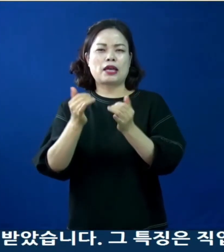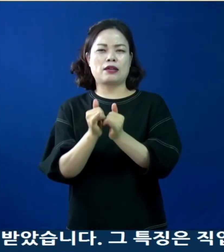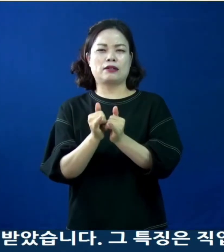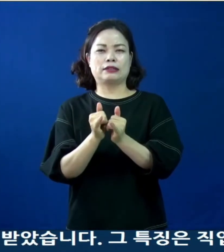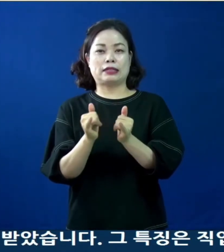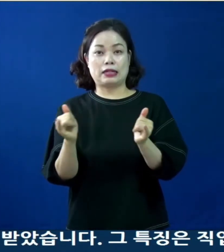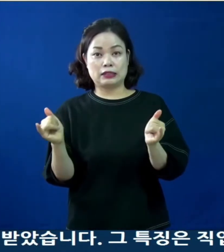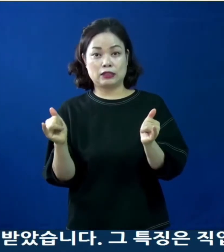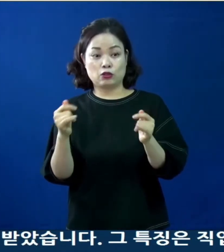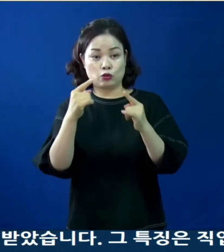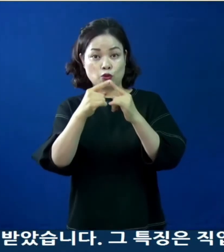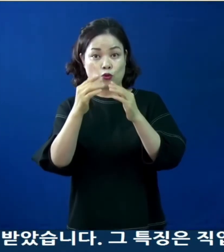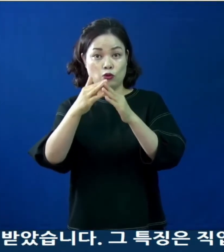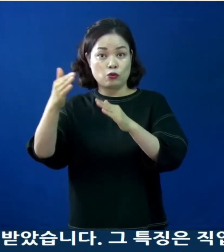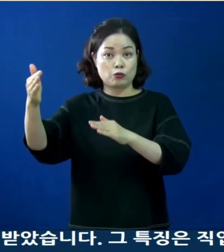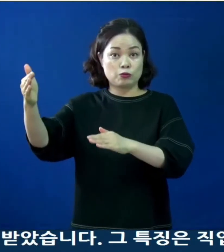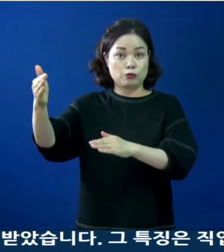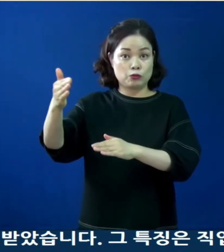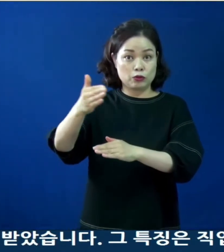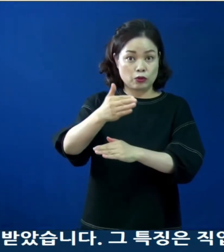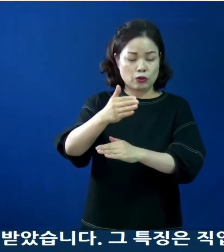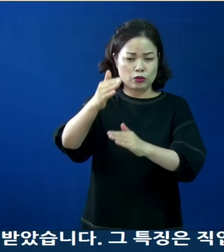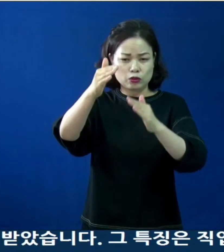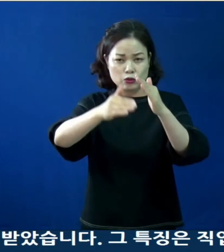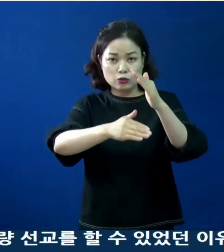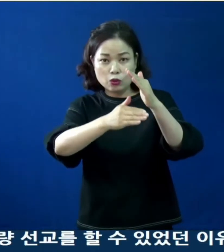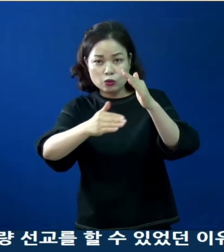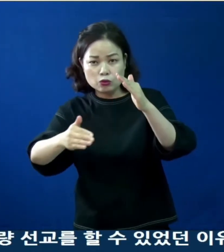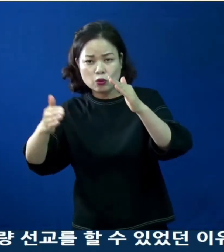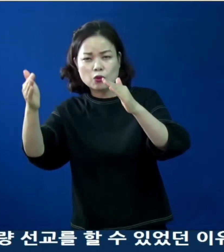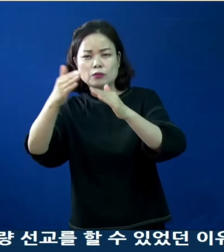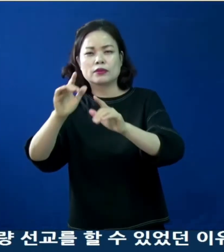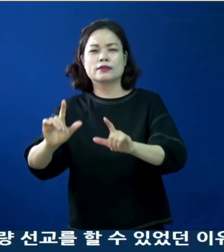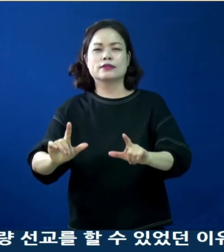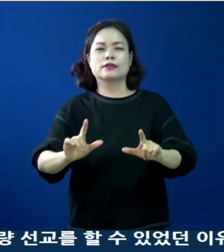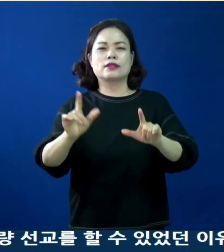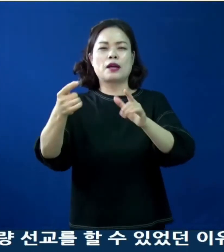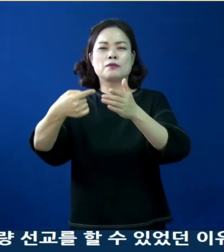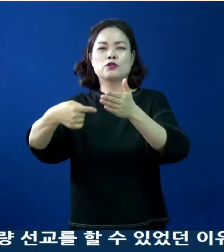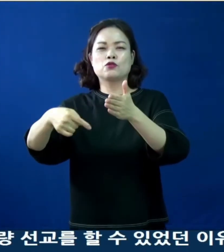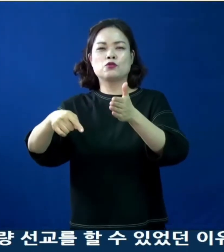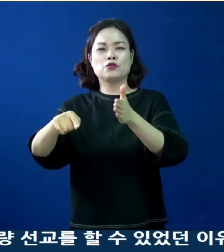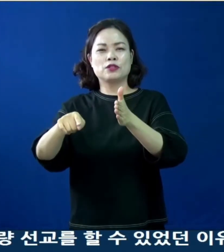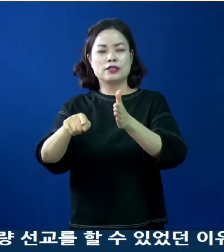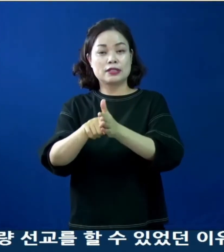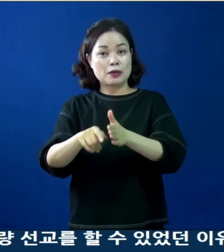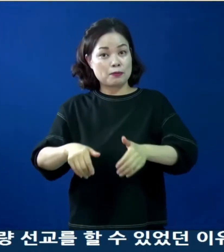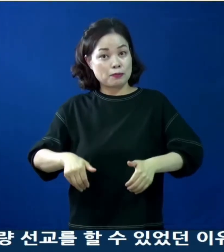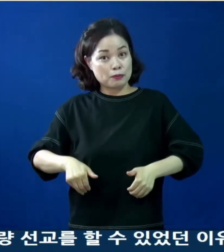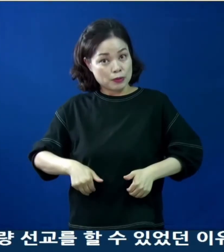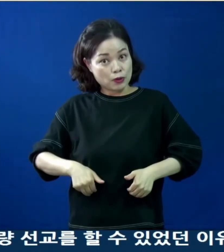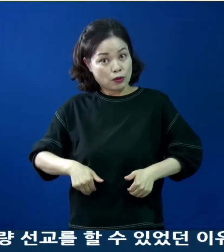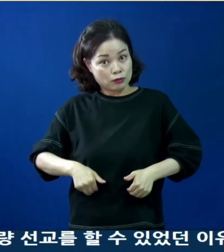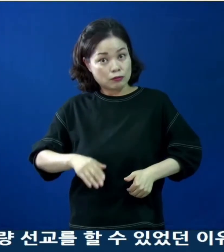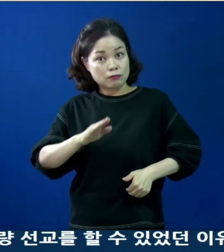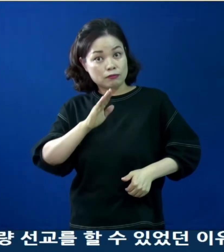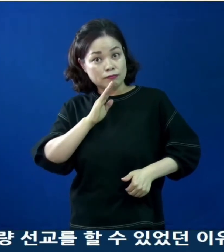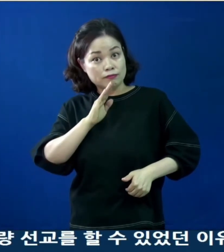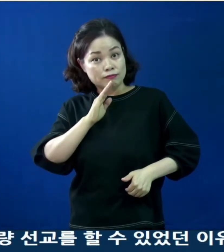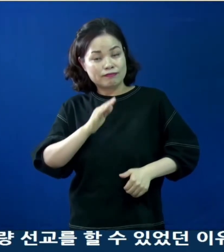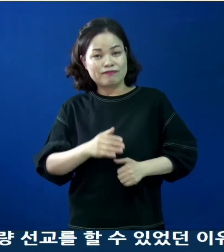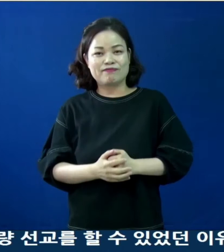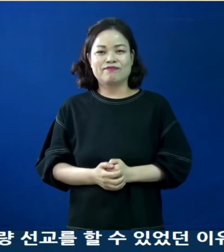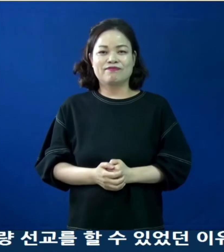사역자들이 교회로부터, 그러니까 성도로부터 삶을 위해서 그 필요를 제공받는 것은 당연하다고 얘기를